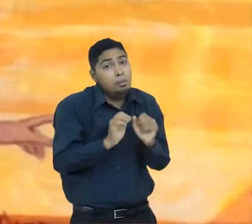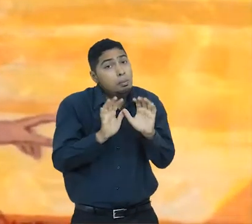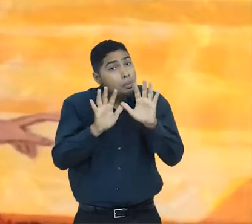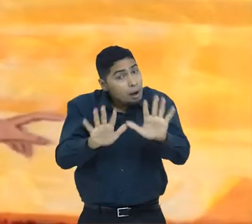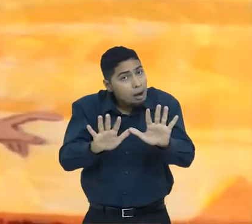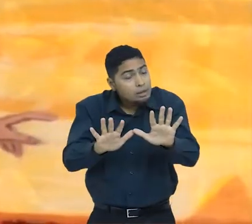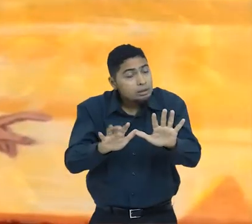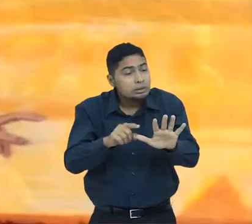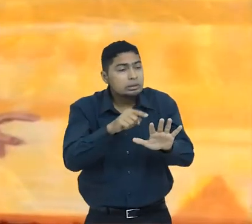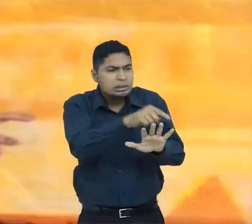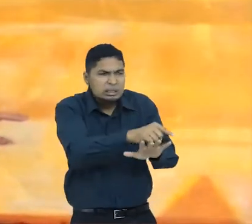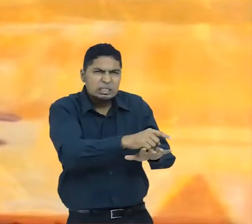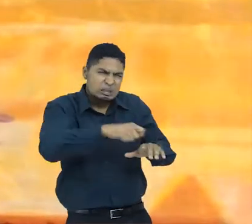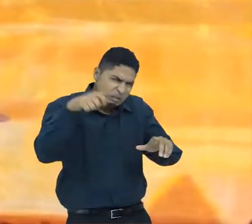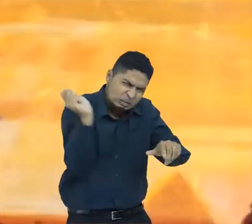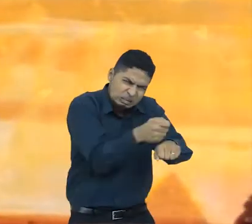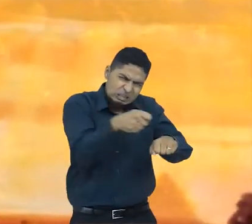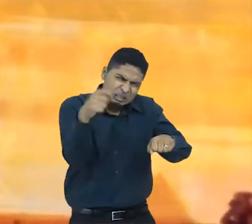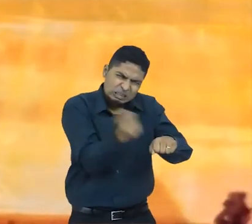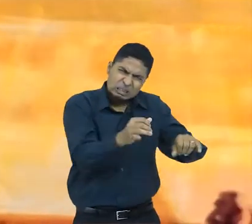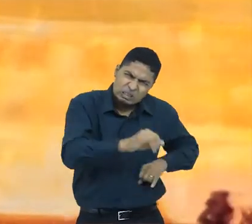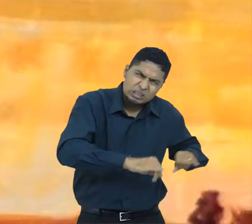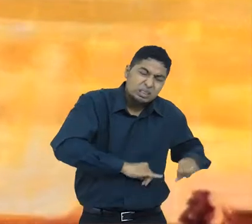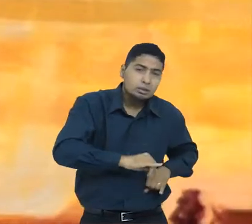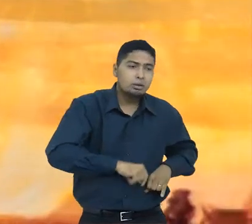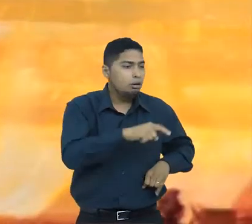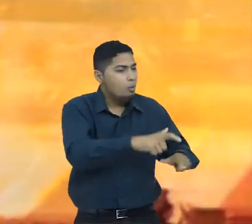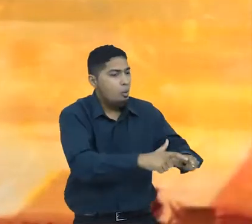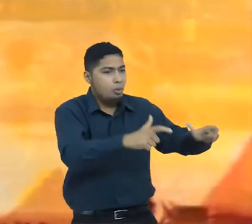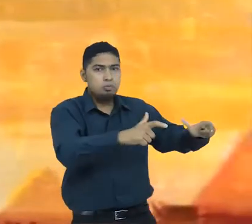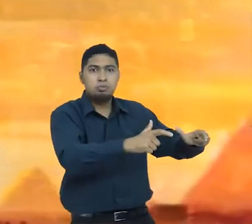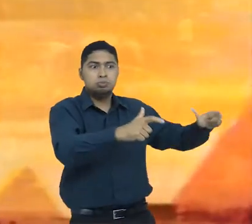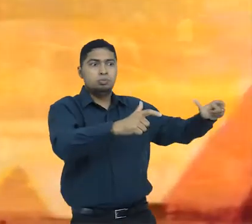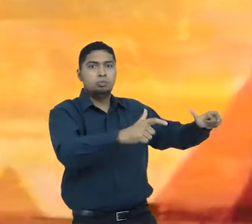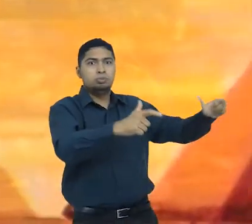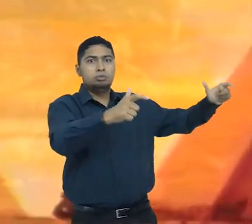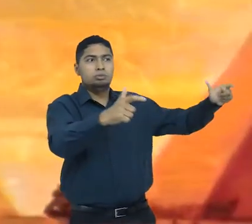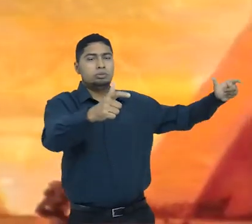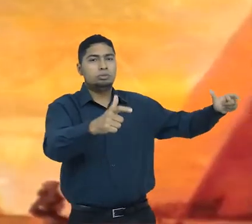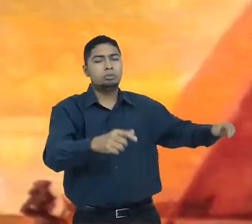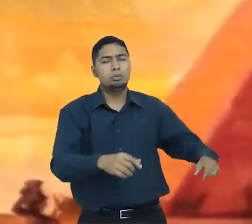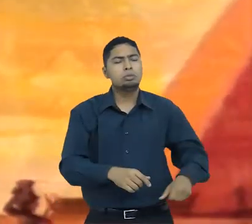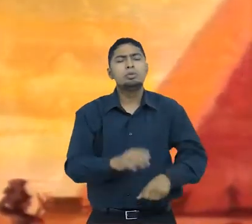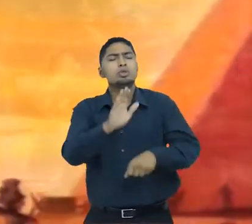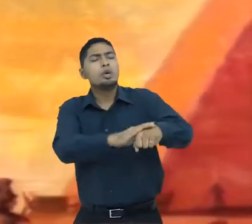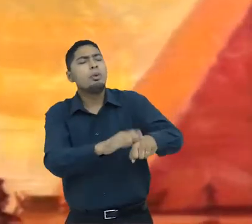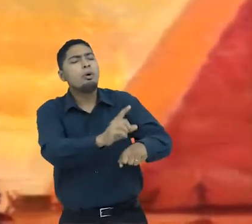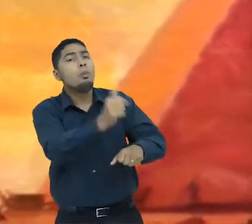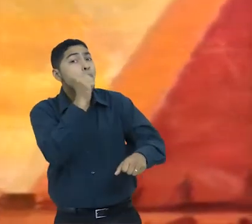pesado. No entanto, quanto mais judiados, mais o povo crescia. Faraó chamou as parteiras